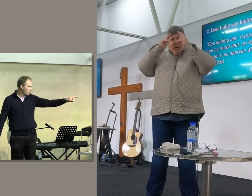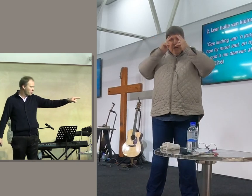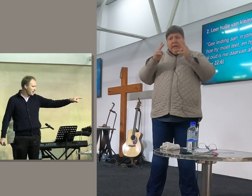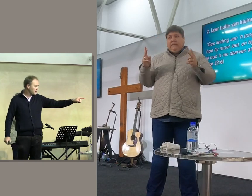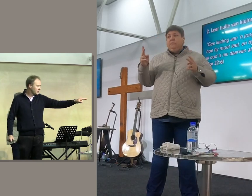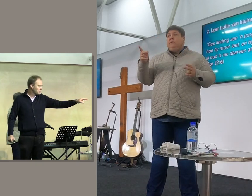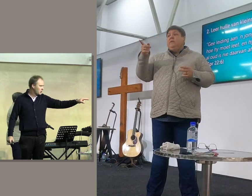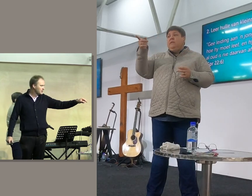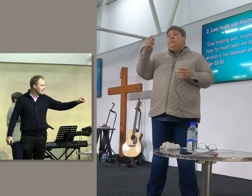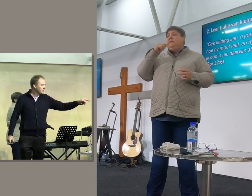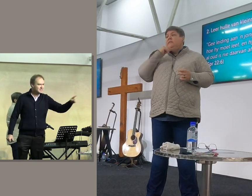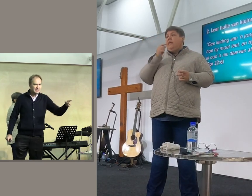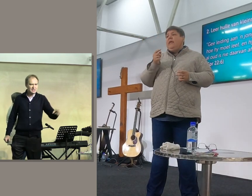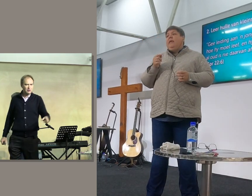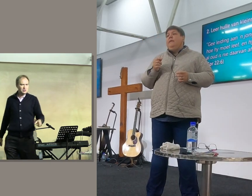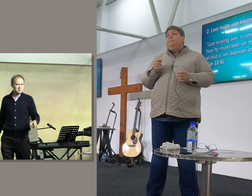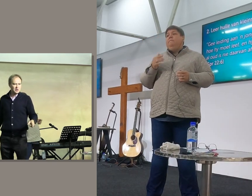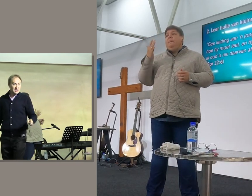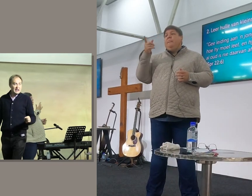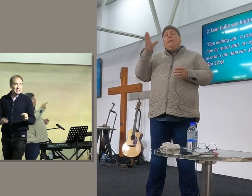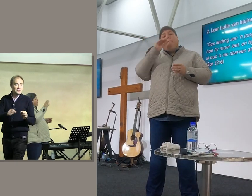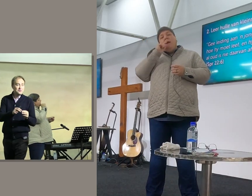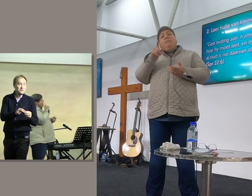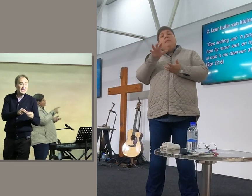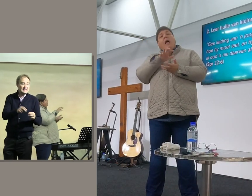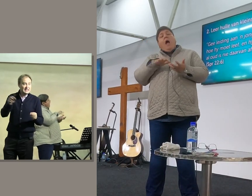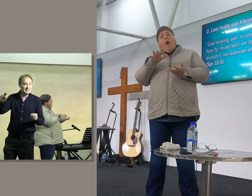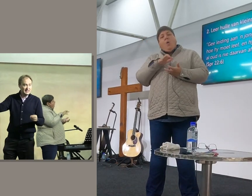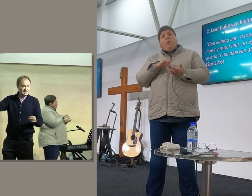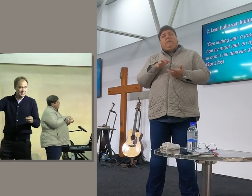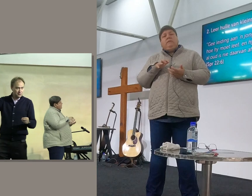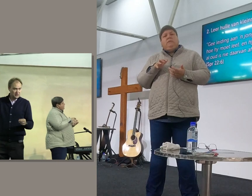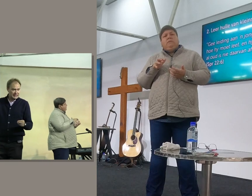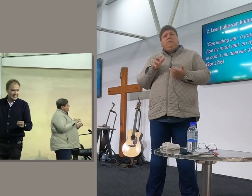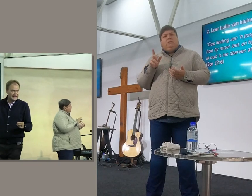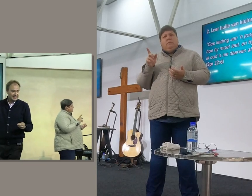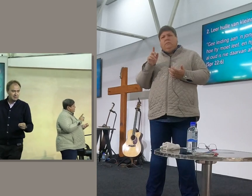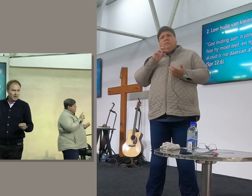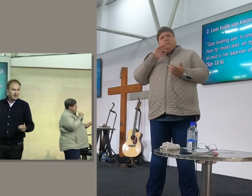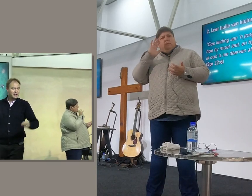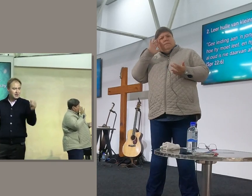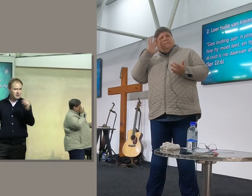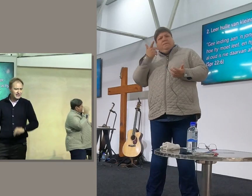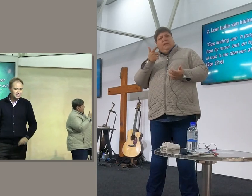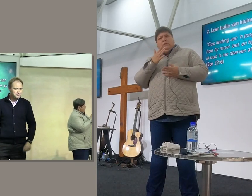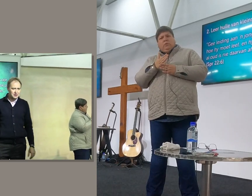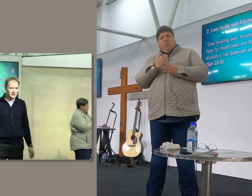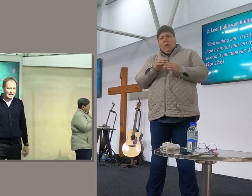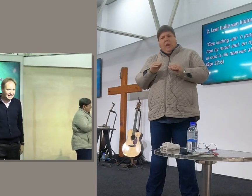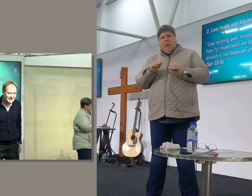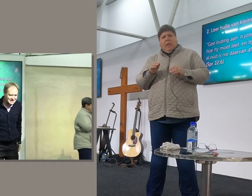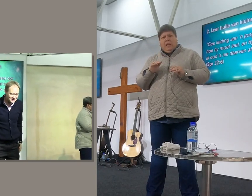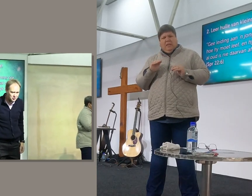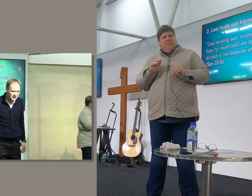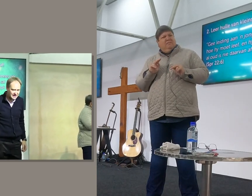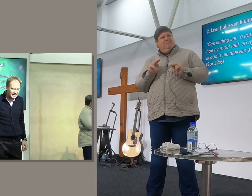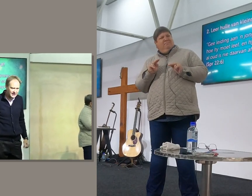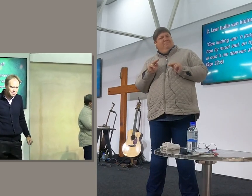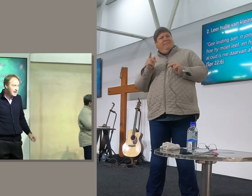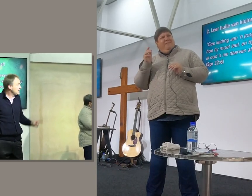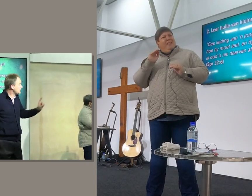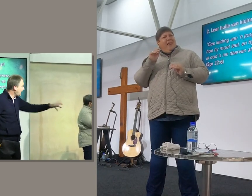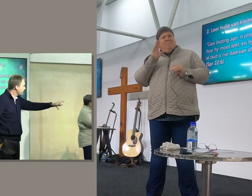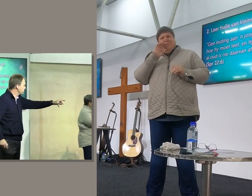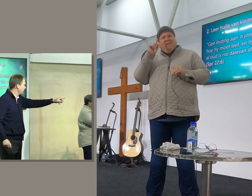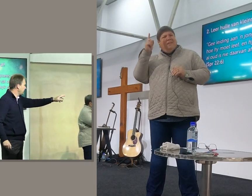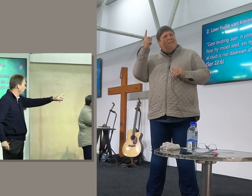Liesel het daai opmerking gemaak. Wanneer sy met ouers praat, dan weet hulle nie eers dit word geleer nie. En wanneer jy met die kinders praat, weet hulle nie eers dit word geleer nie.